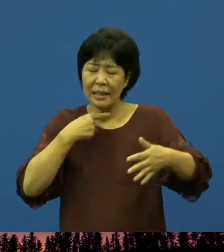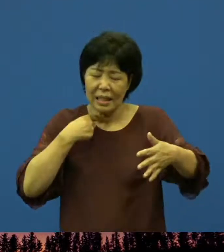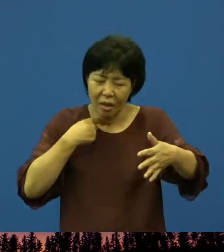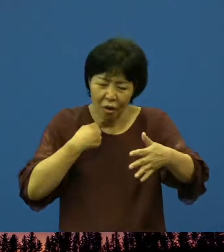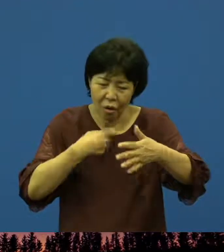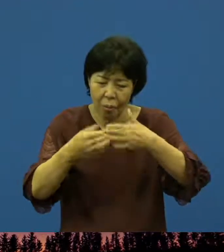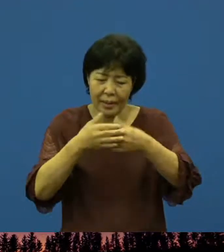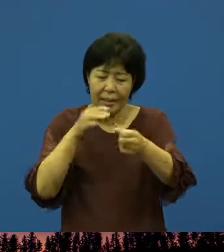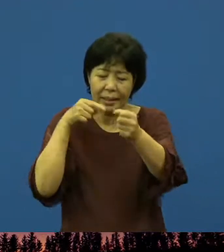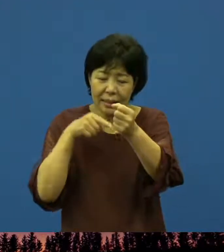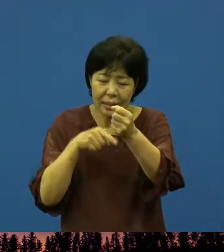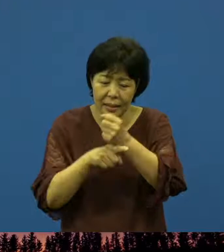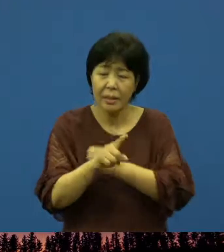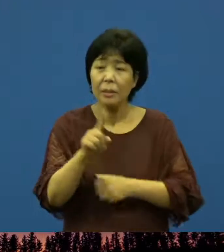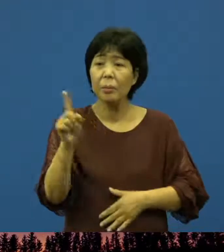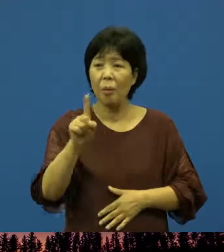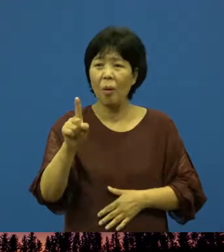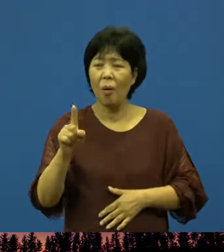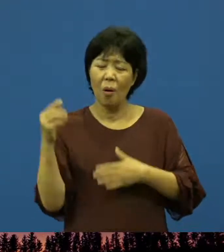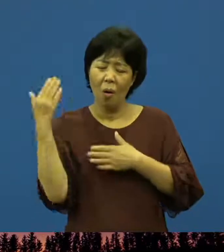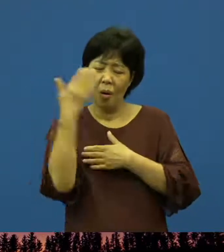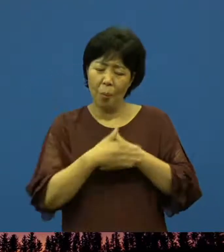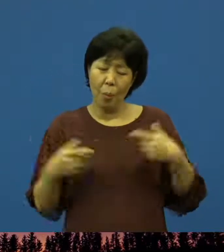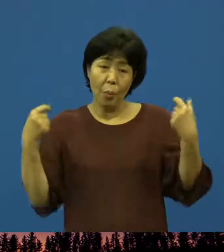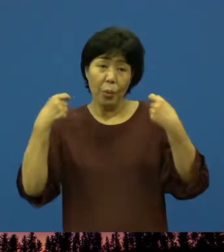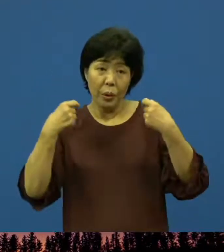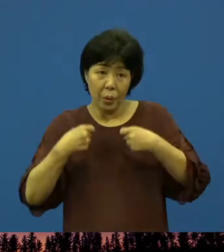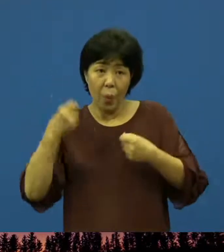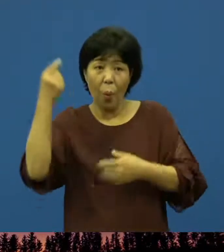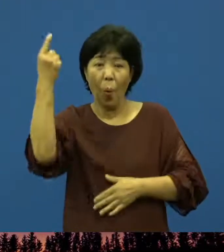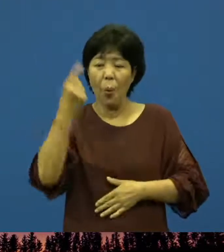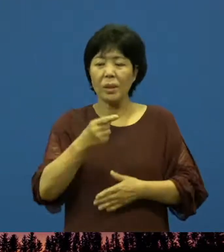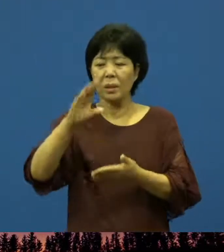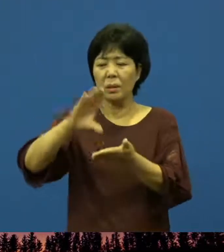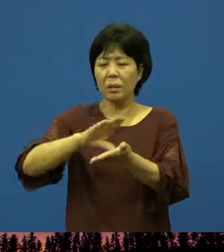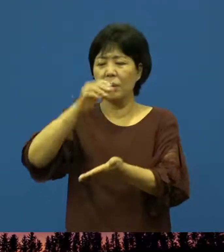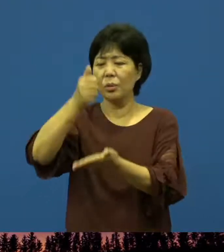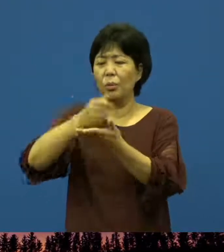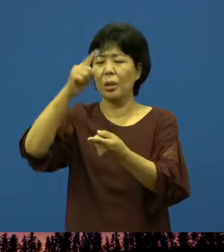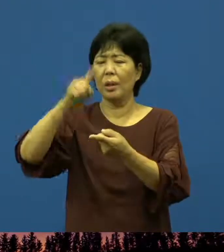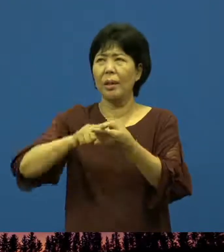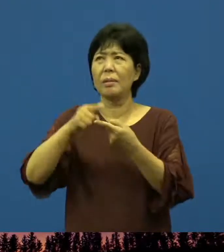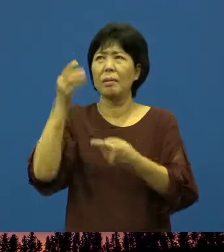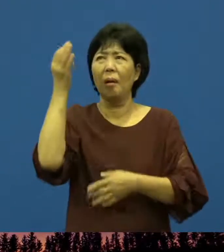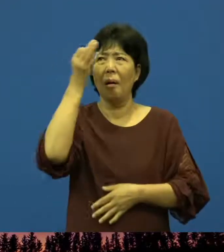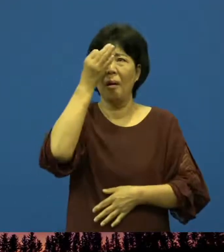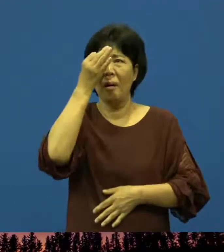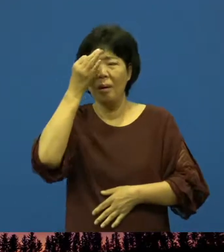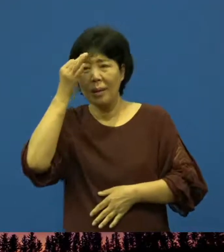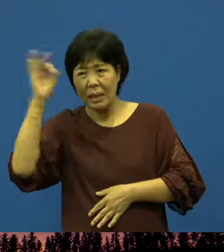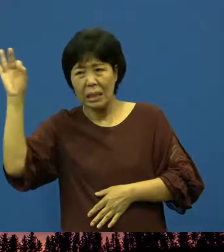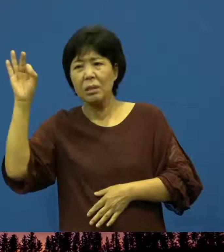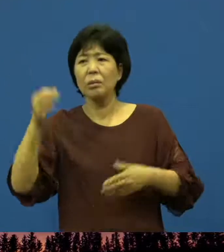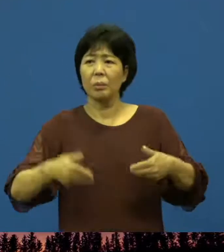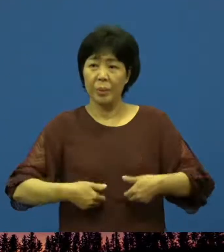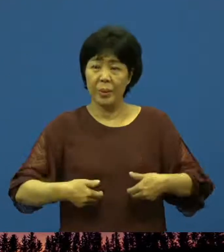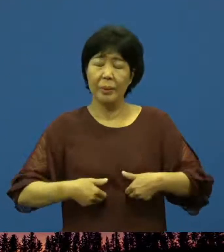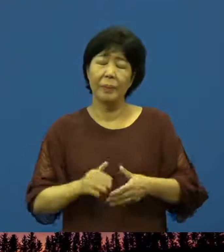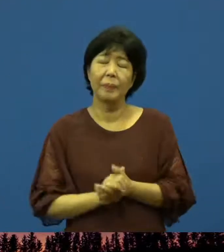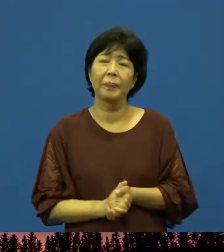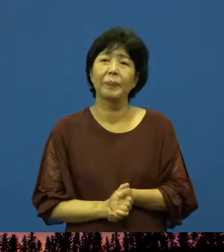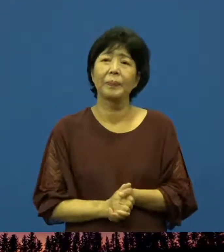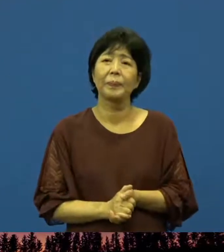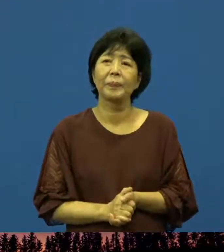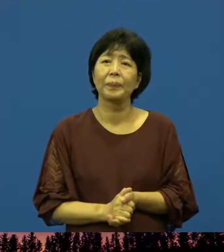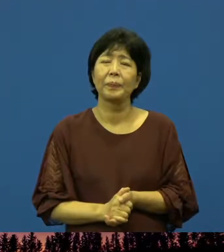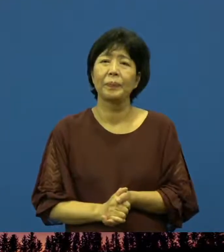말은 몸으로 오신 그리스도. 그래서 2000년 전 십자가 사건의 어느 순간에 나에게로 들어오는